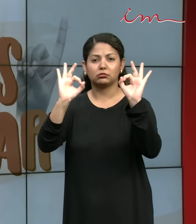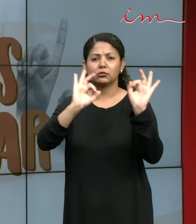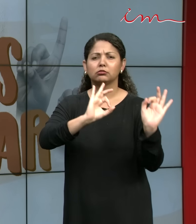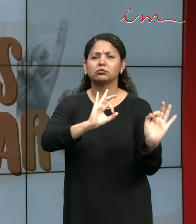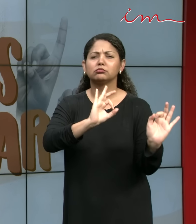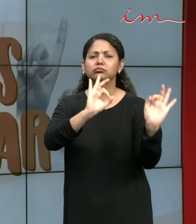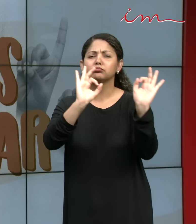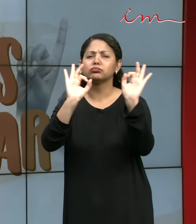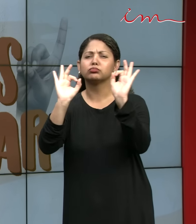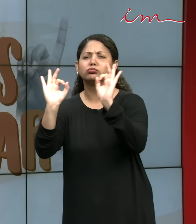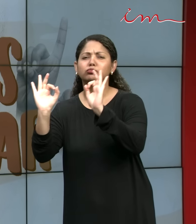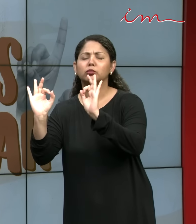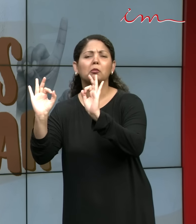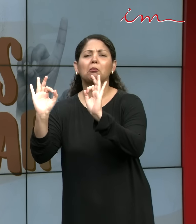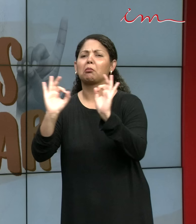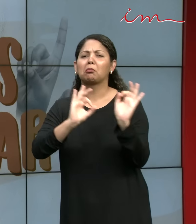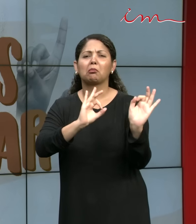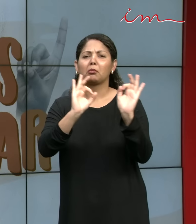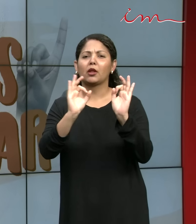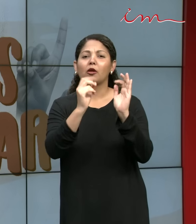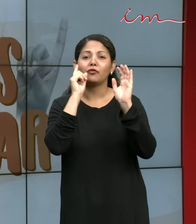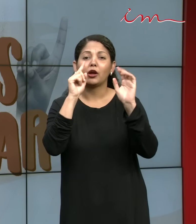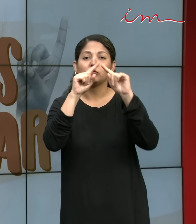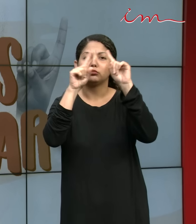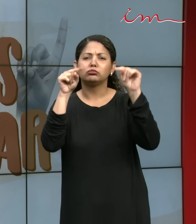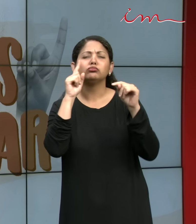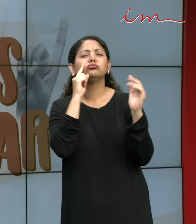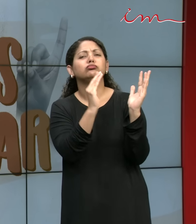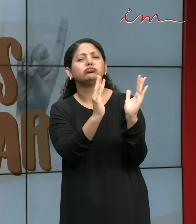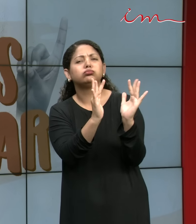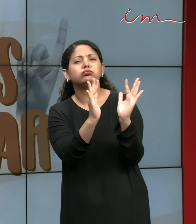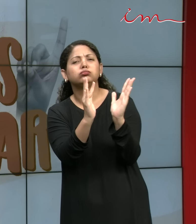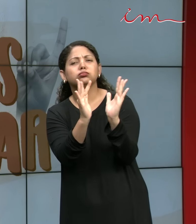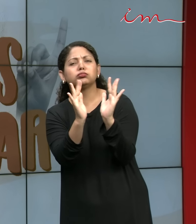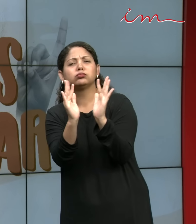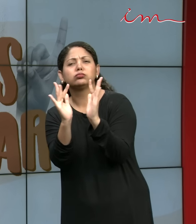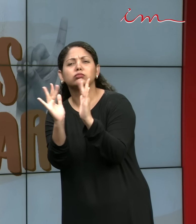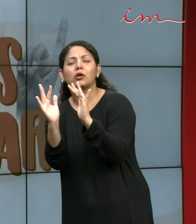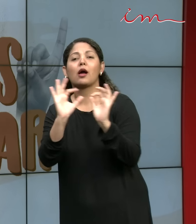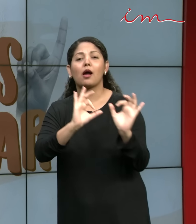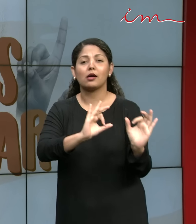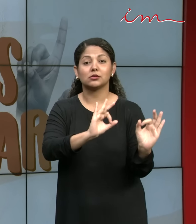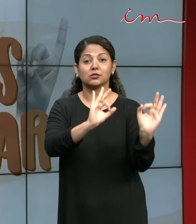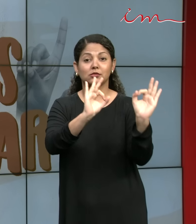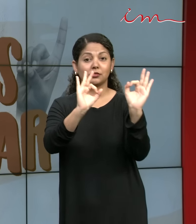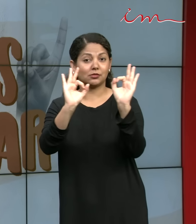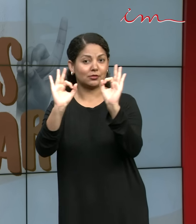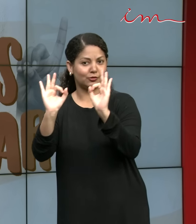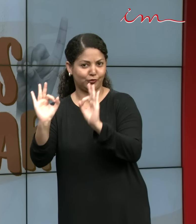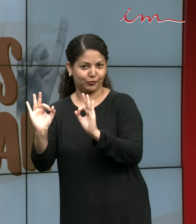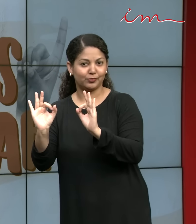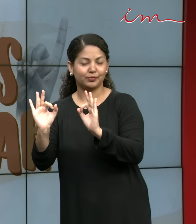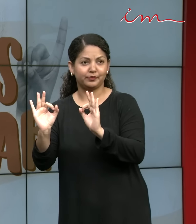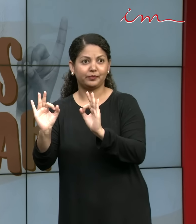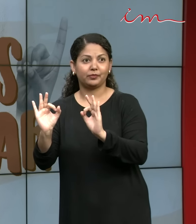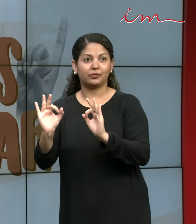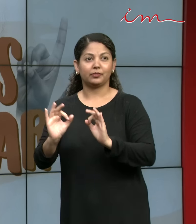Batendo próximo ao olho, assistir, fazendo esse movimento. Por quê? Tá vendo? É como se estivesse assistindo uma tela,